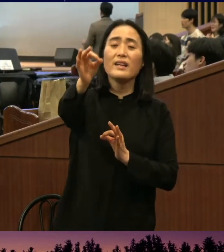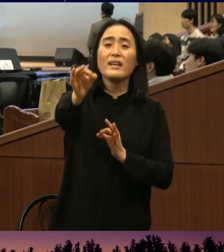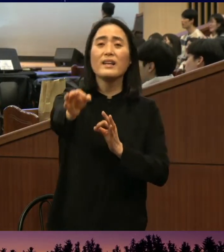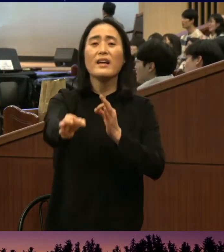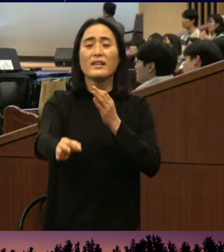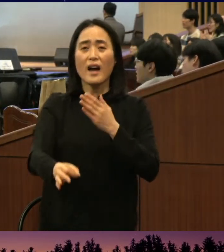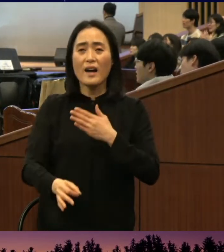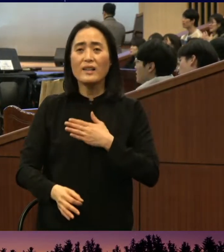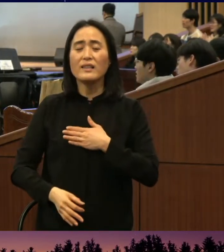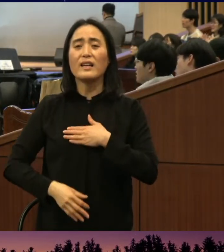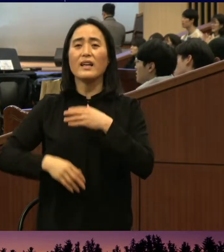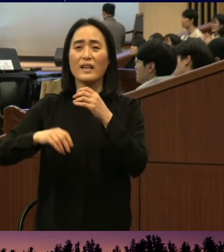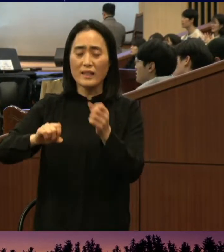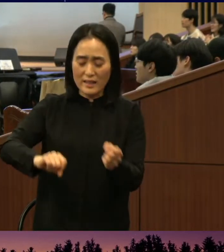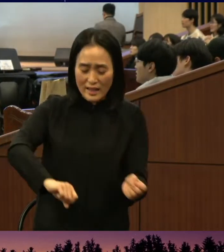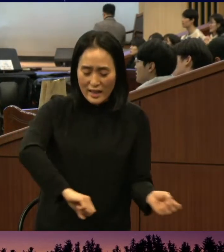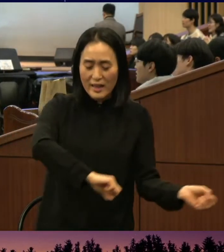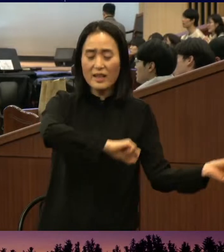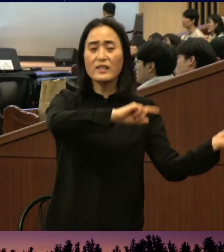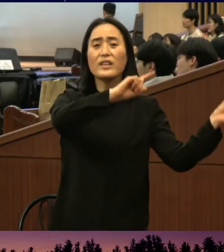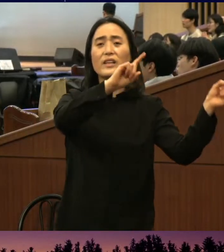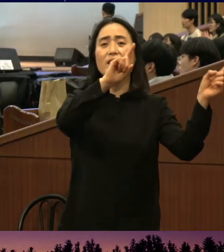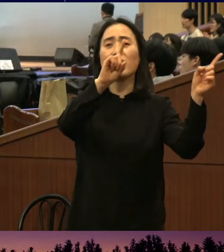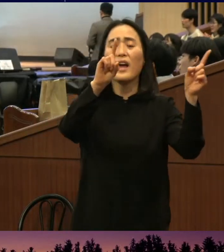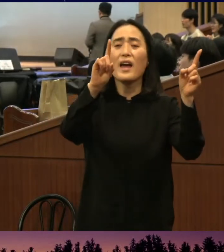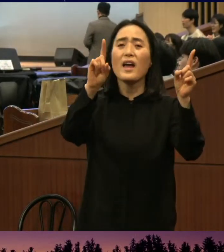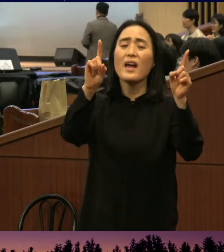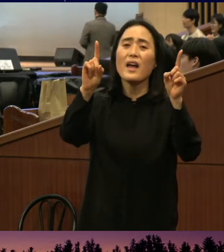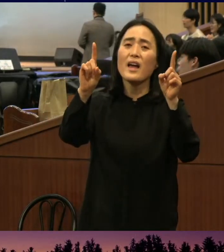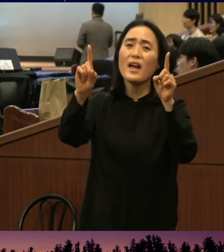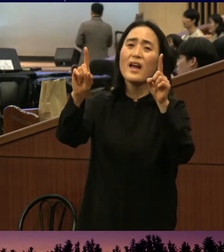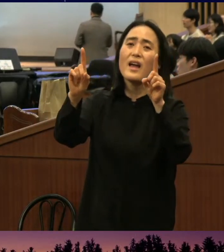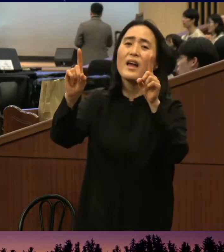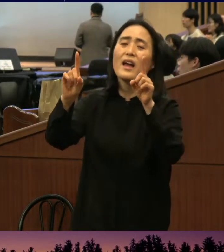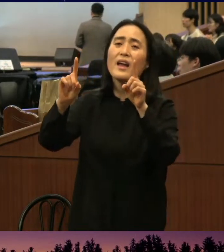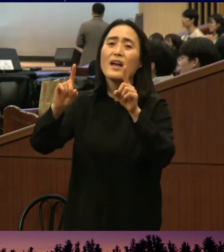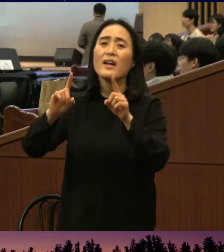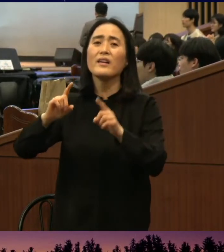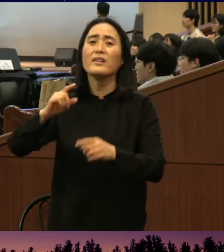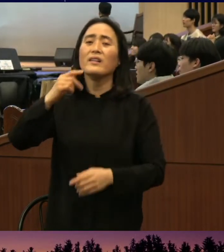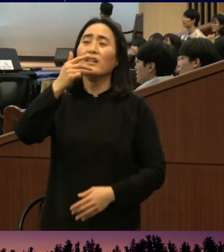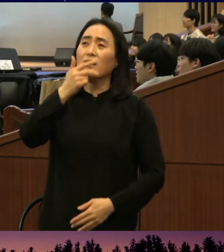영원히 나를 일으키시네. 내 맘에